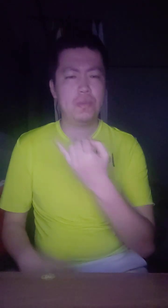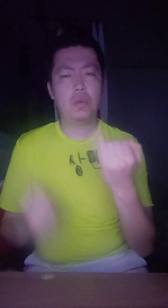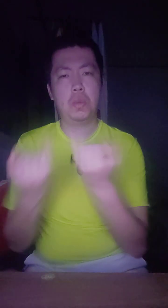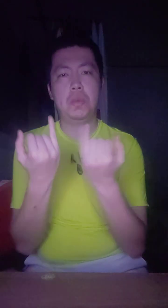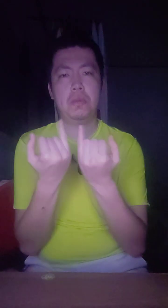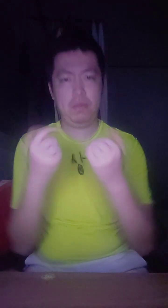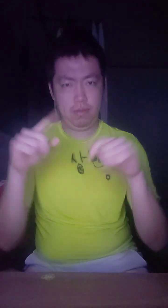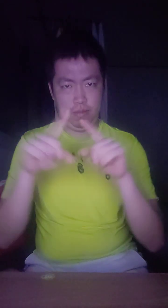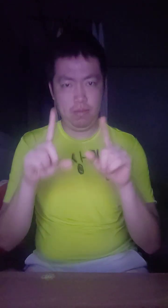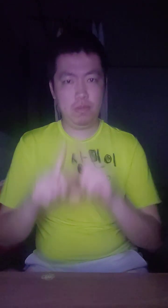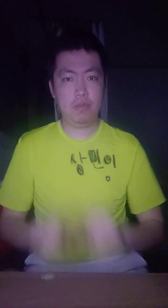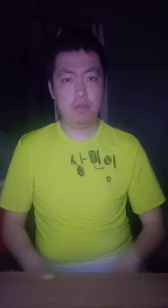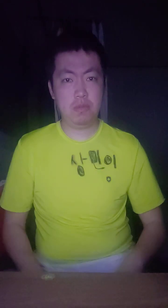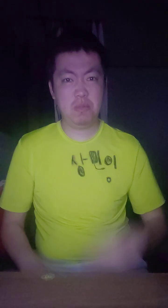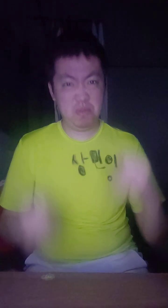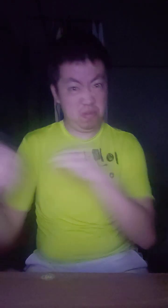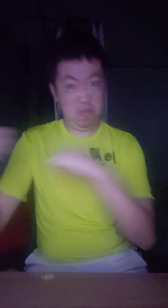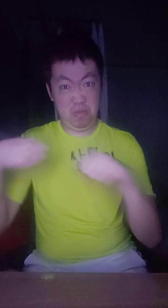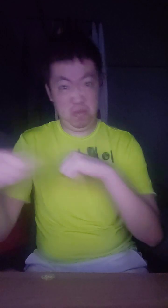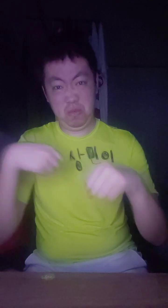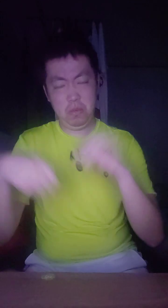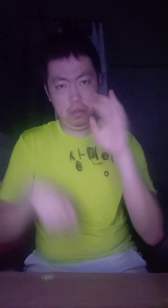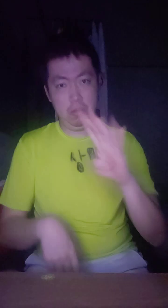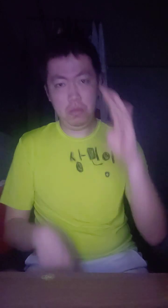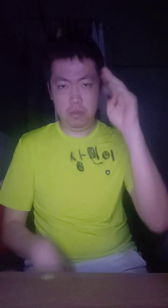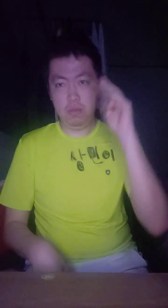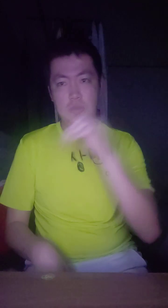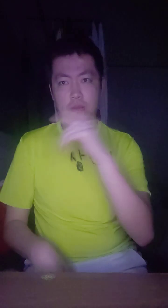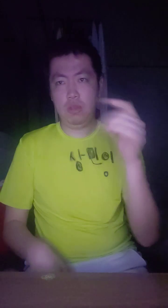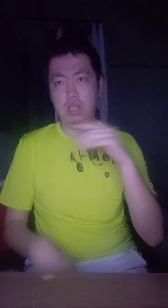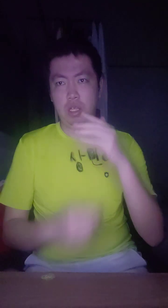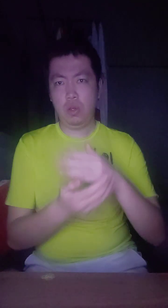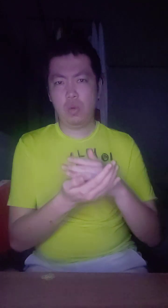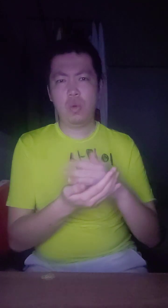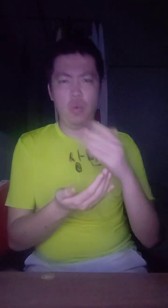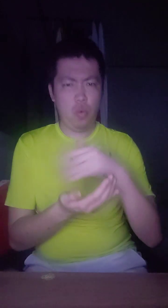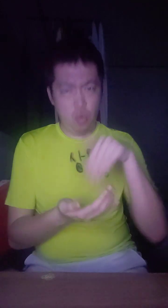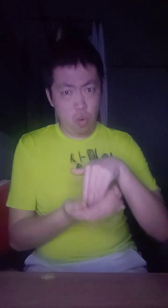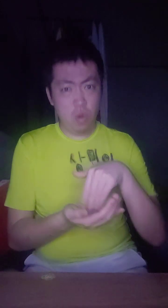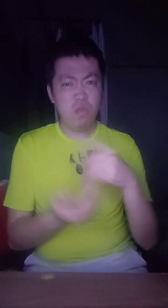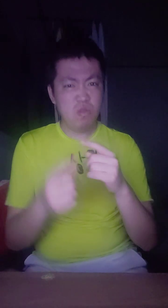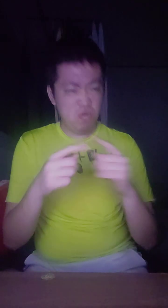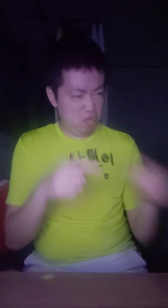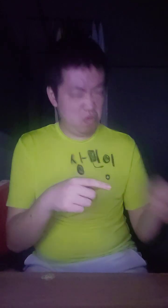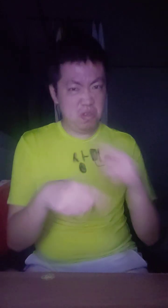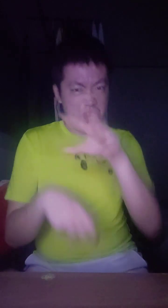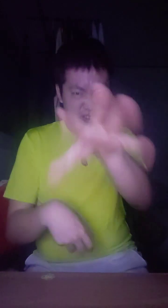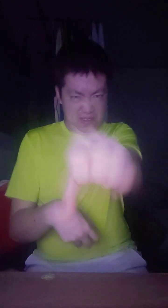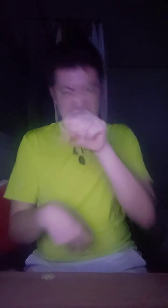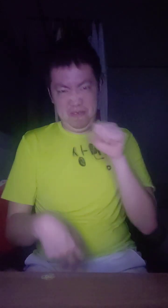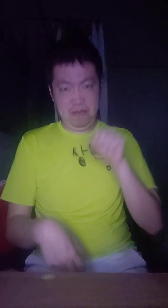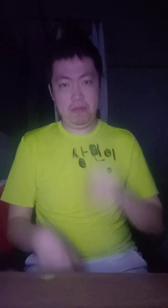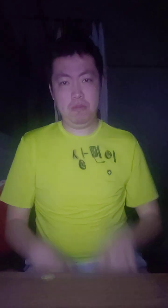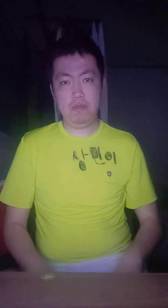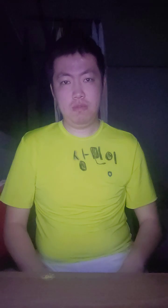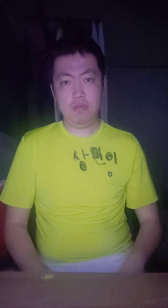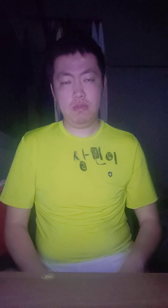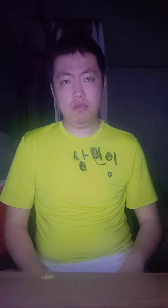동급생들이었습니다. 괴롭힘은 이날 4시간 넘게 지속됐고 그 과정에서 휴대전화까지 빼앗아갔습니다. 계속